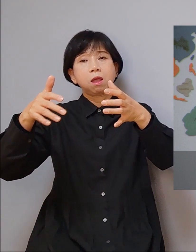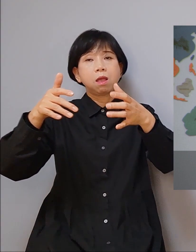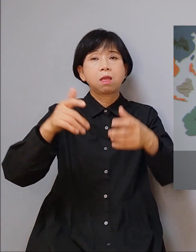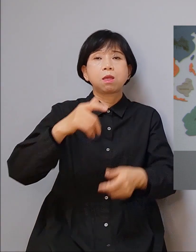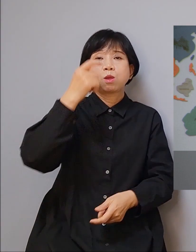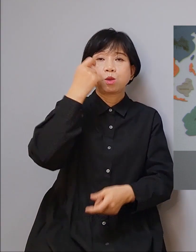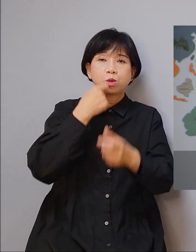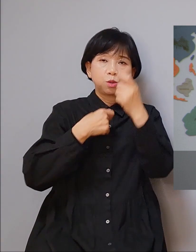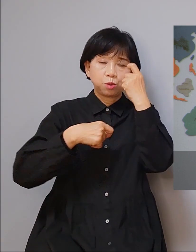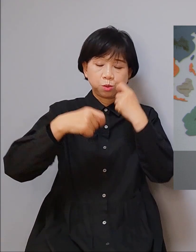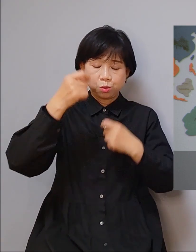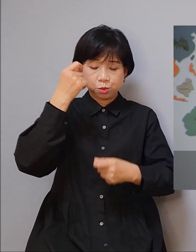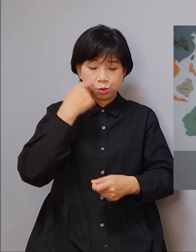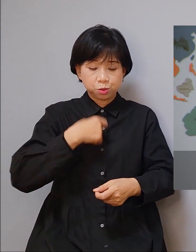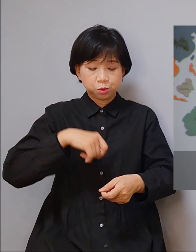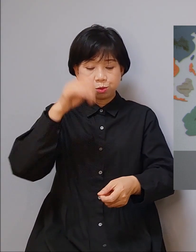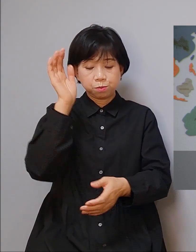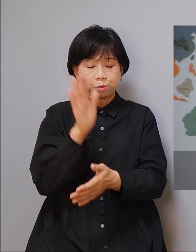나라와